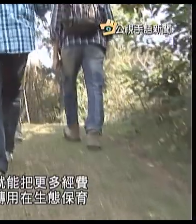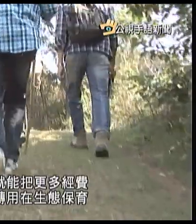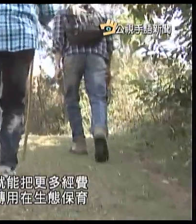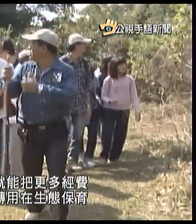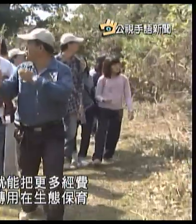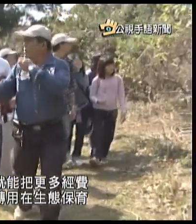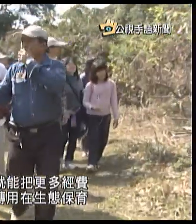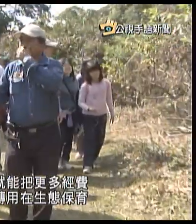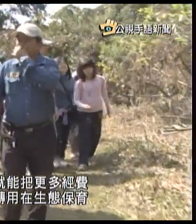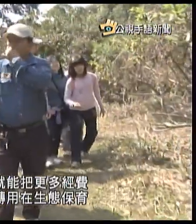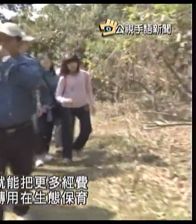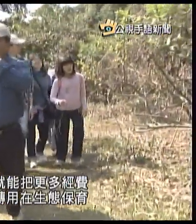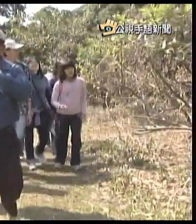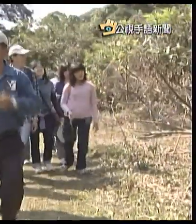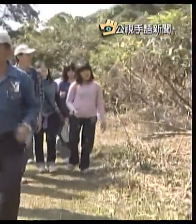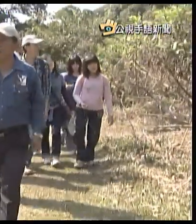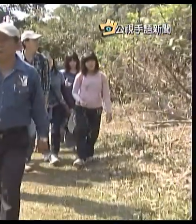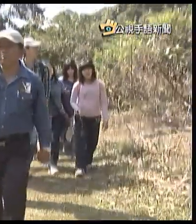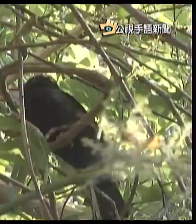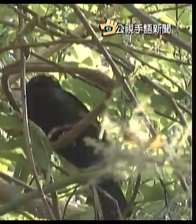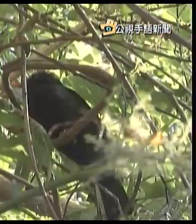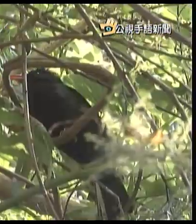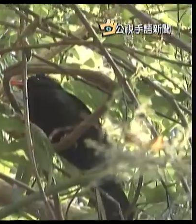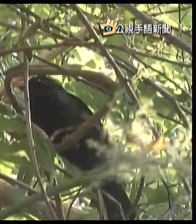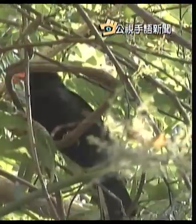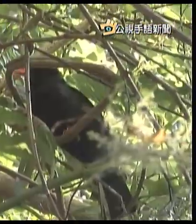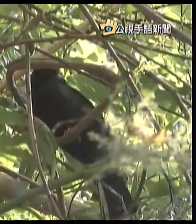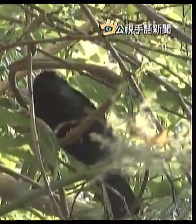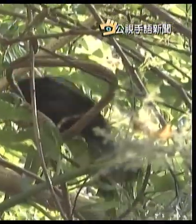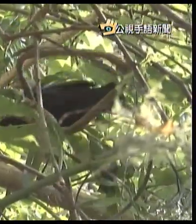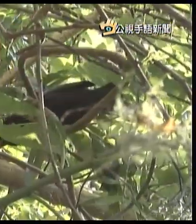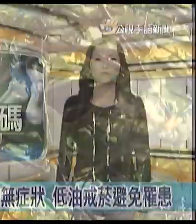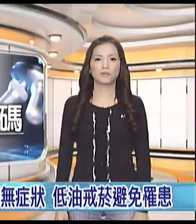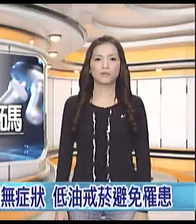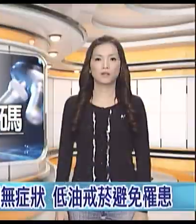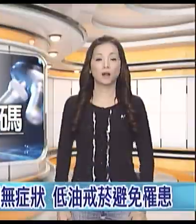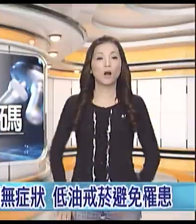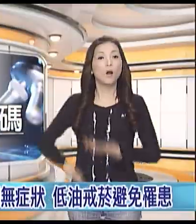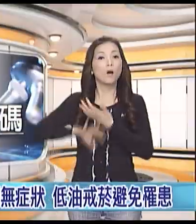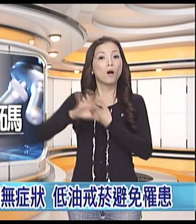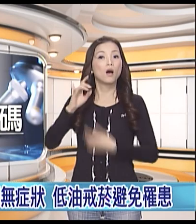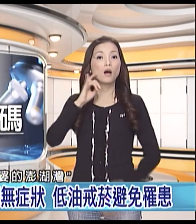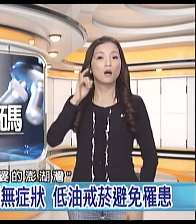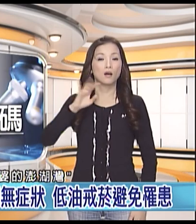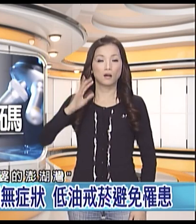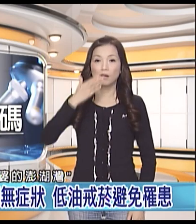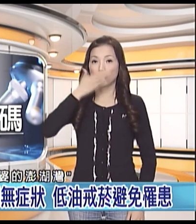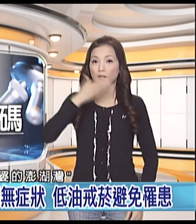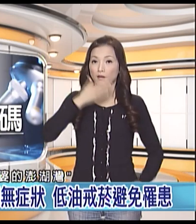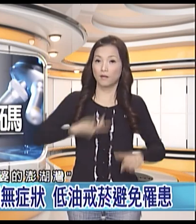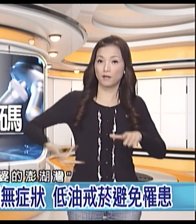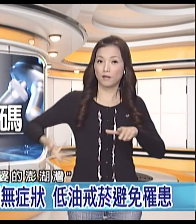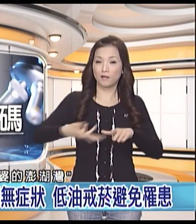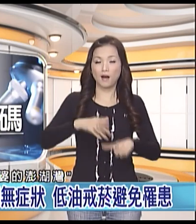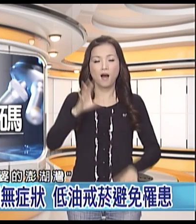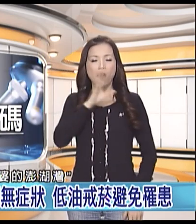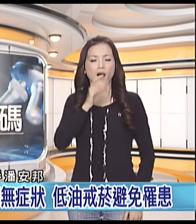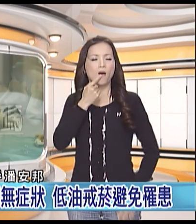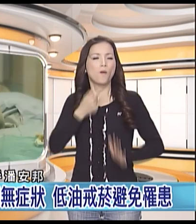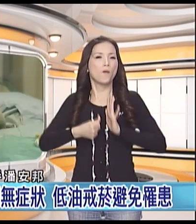转用在生态保育。记者王继春、许正俊屏东报道。 以一首《外婆的澎湖湾》而走红的歌